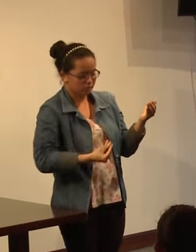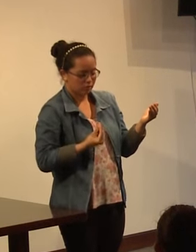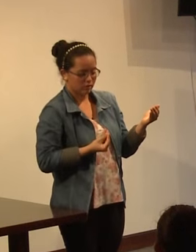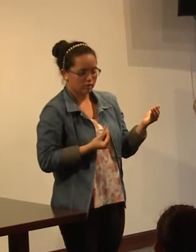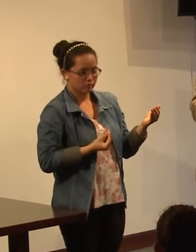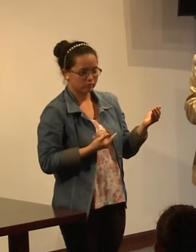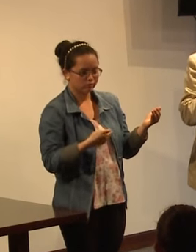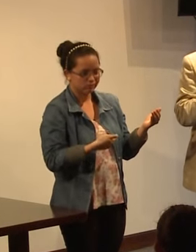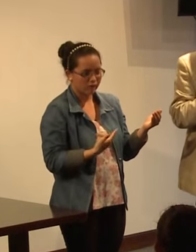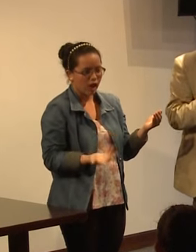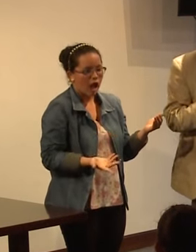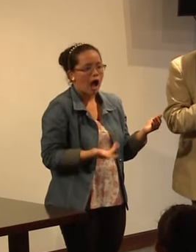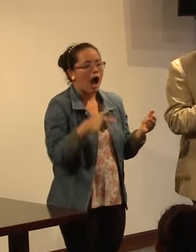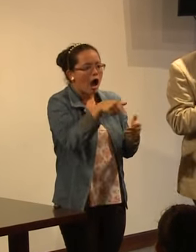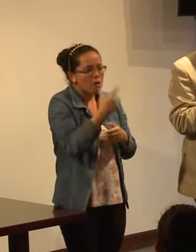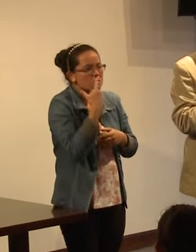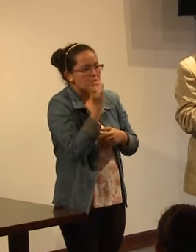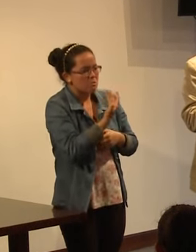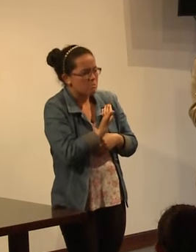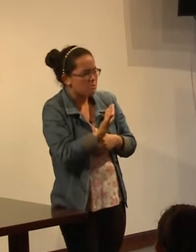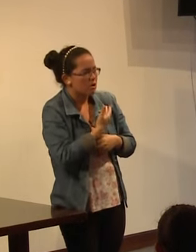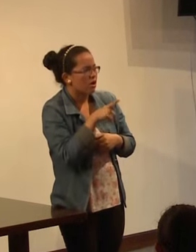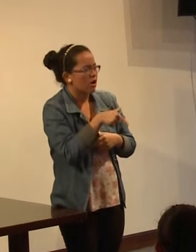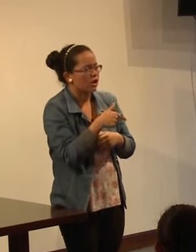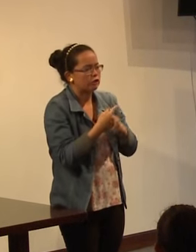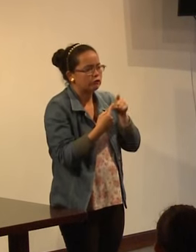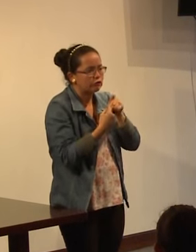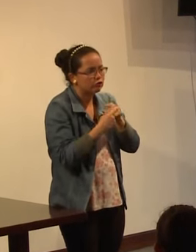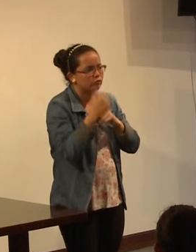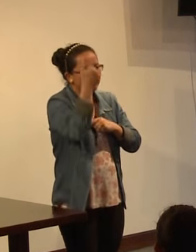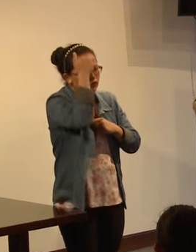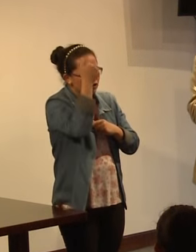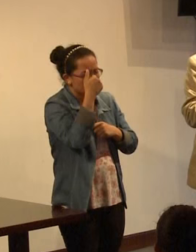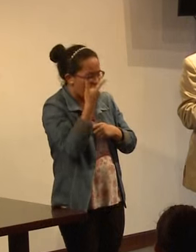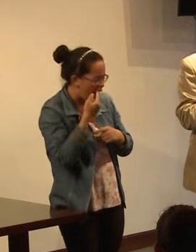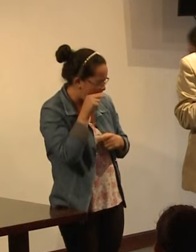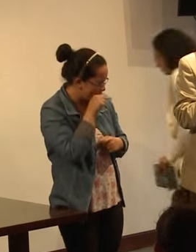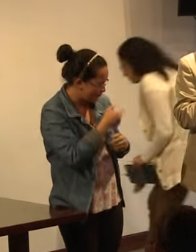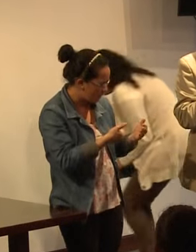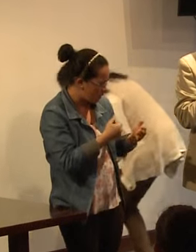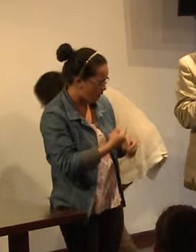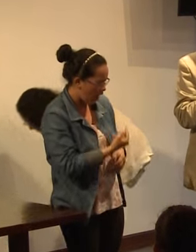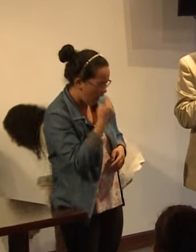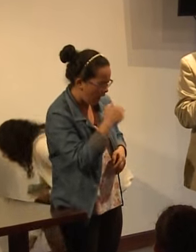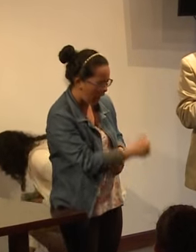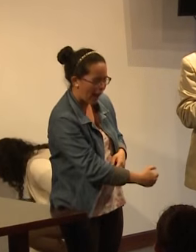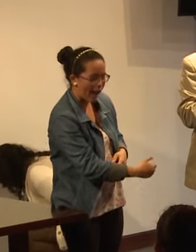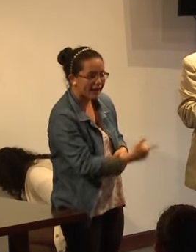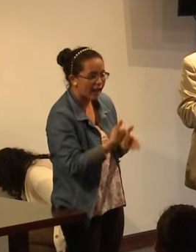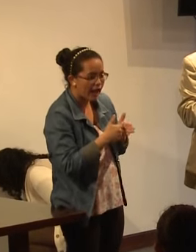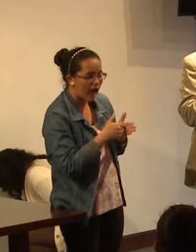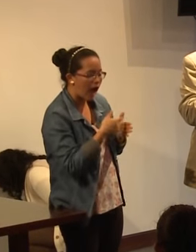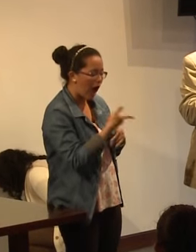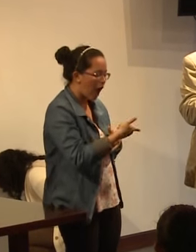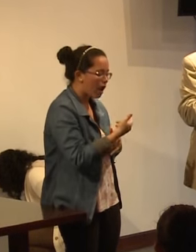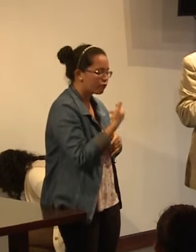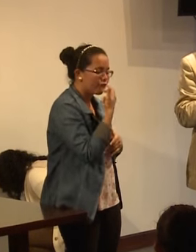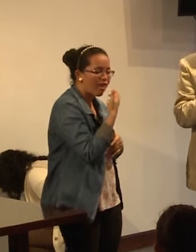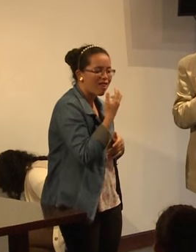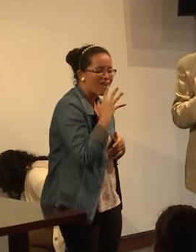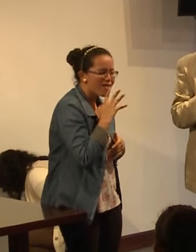nos acercamos como papás, como tíos, como profesores a un niño, es por ejemplo enseñarle a hablar. Entonces todo el